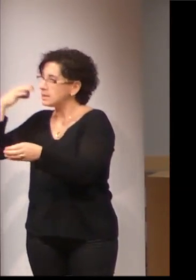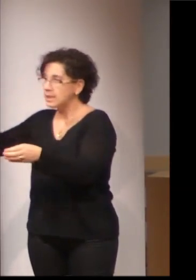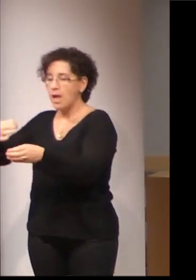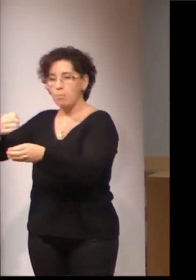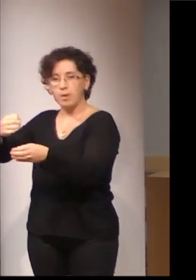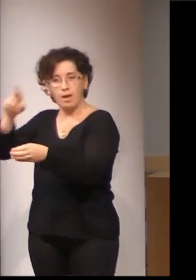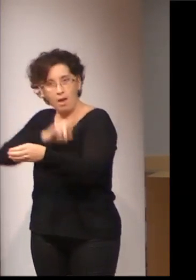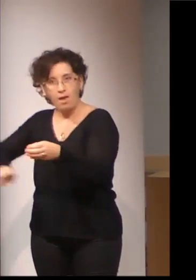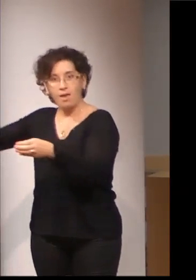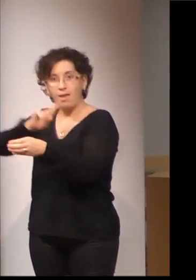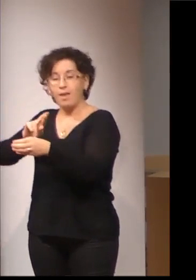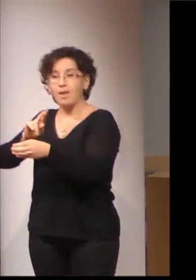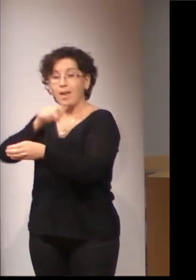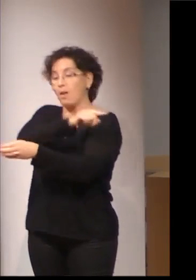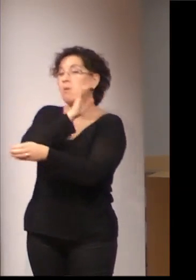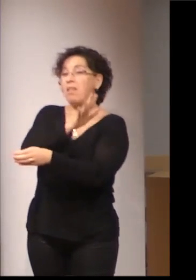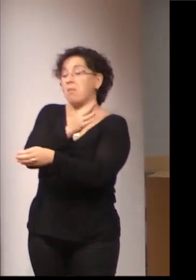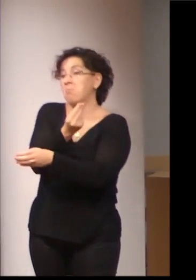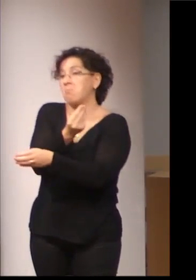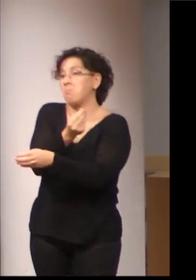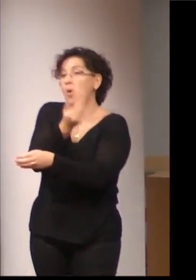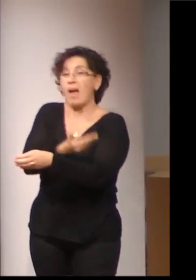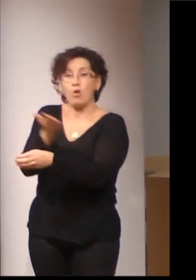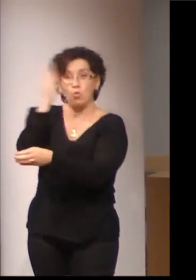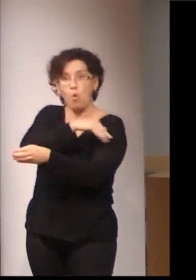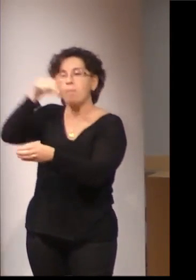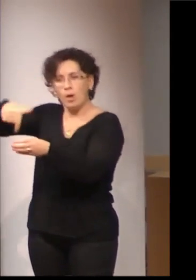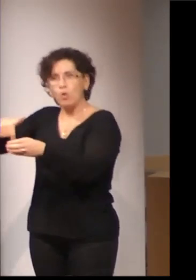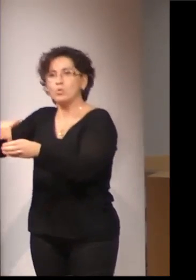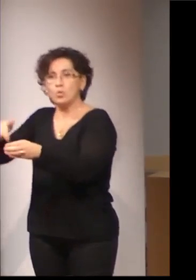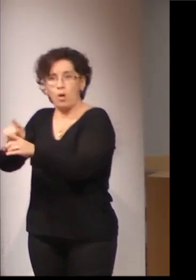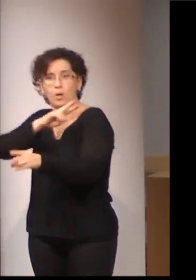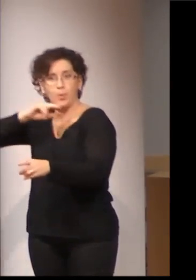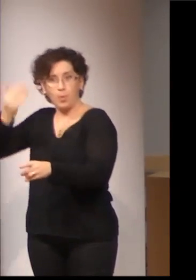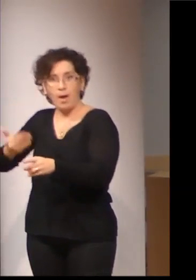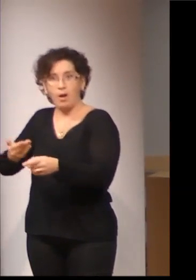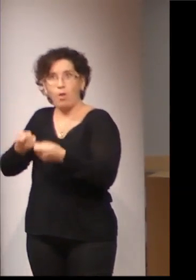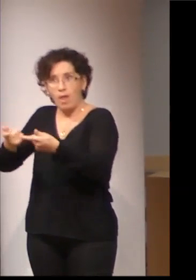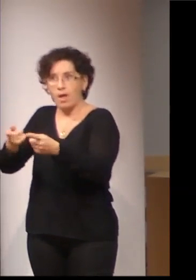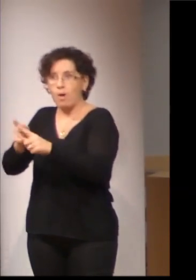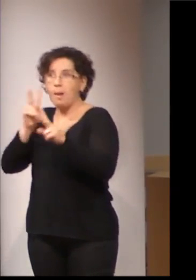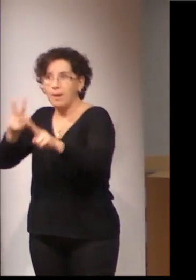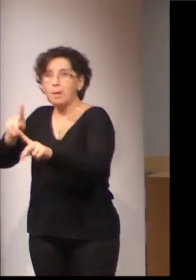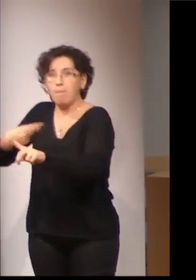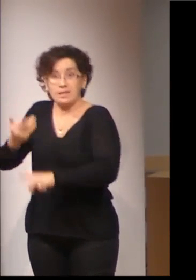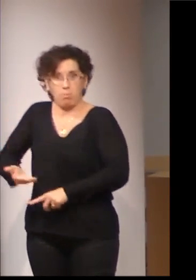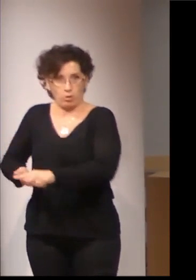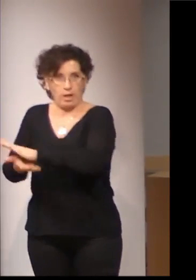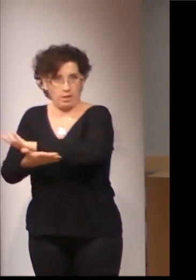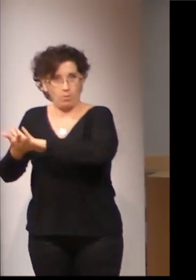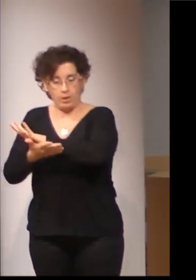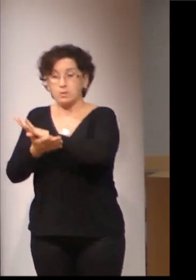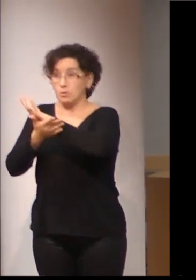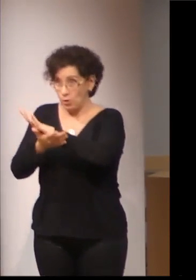de personas, pues hemos intentado que se vea la lengua de signos, la importancia de la lengua de signos. En ese sentido, en